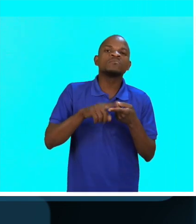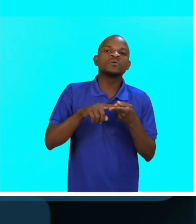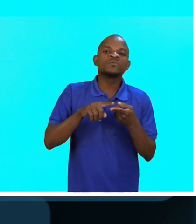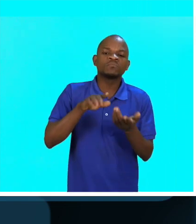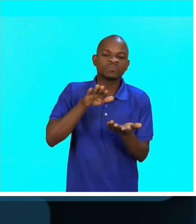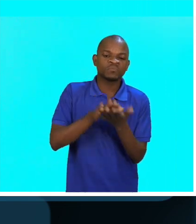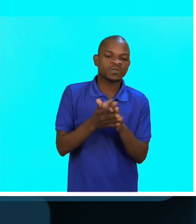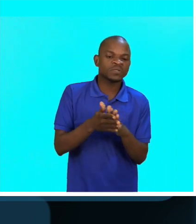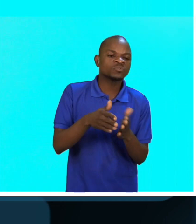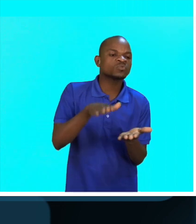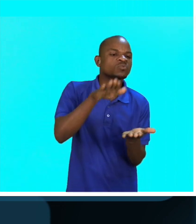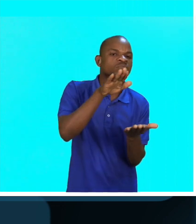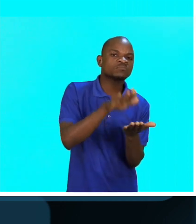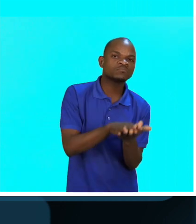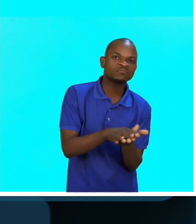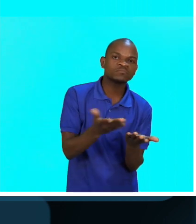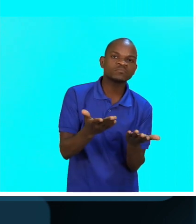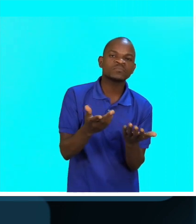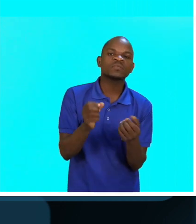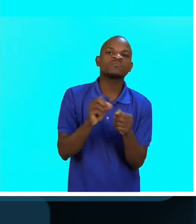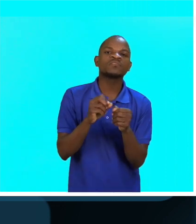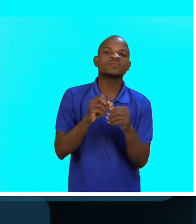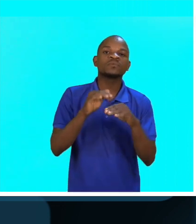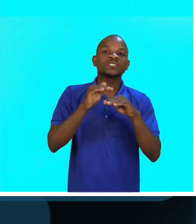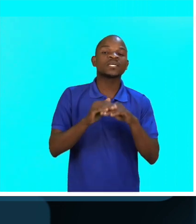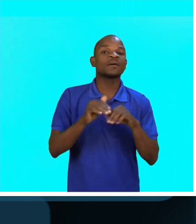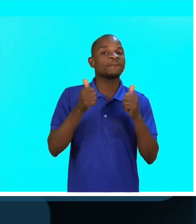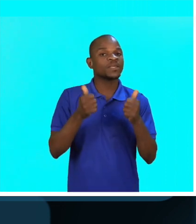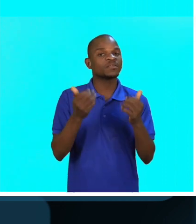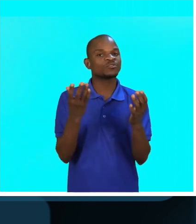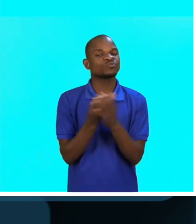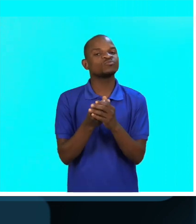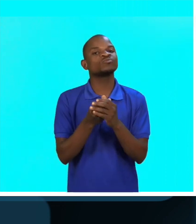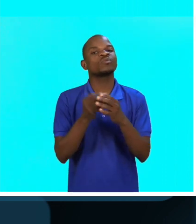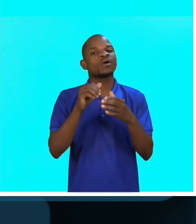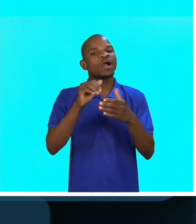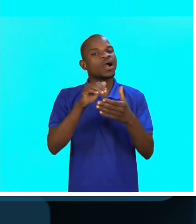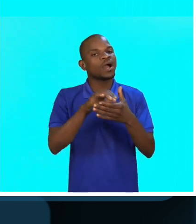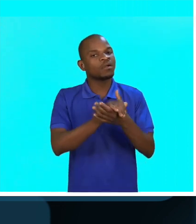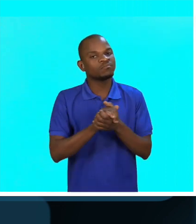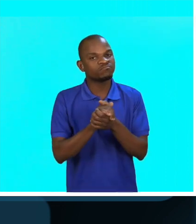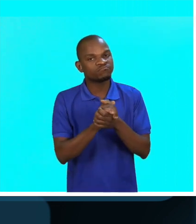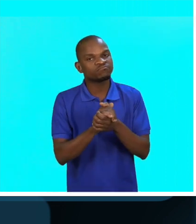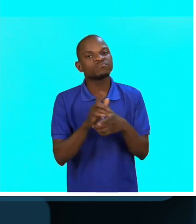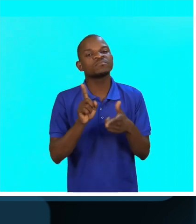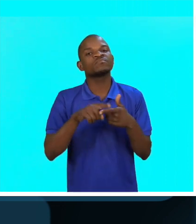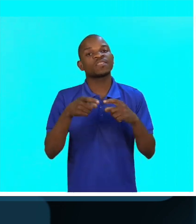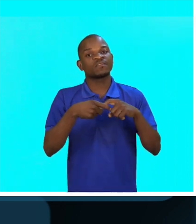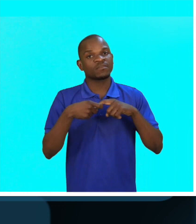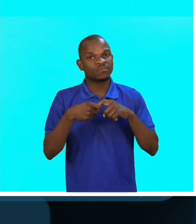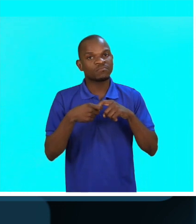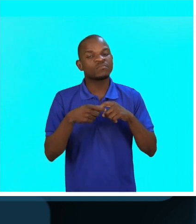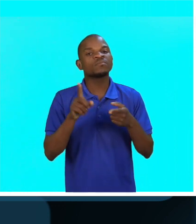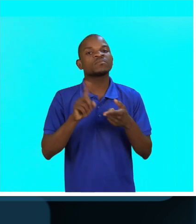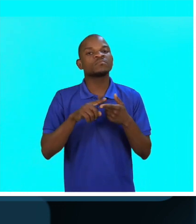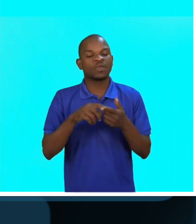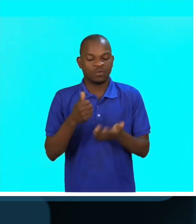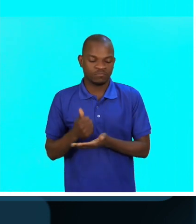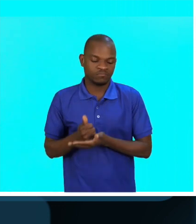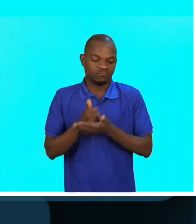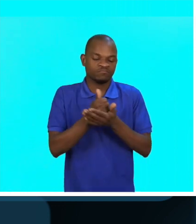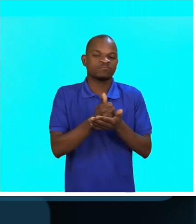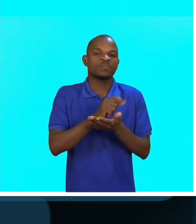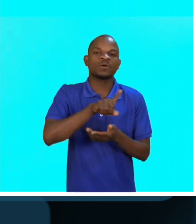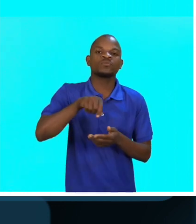com a família. E assim vai deixando, não é, esta ajuda para a nossa casa. E ao mesmo tempo que tem a oportunidade de conhecer aqui o nosso